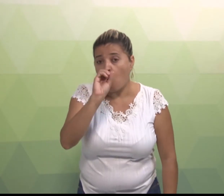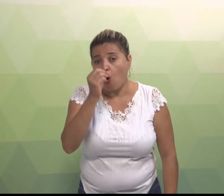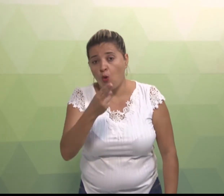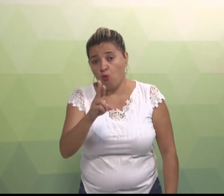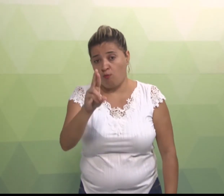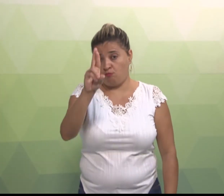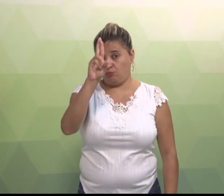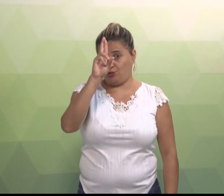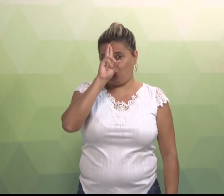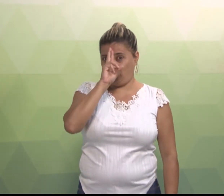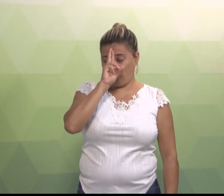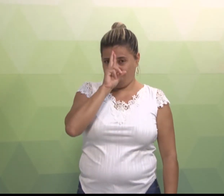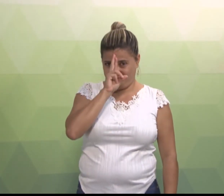12 ou meio-dia.